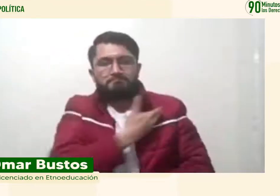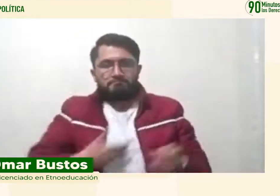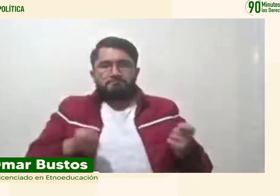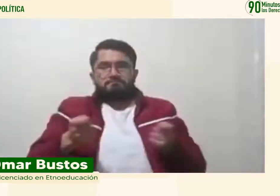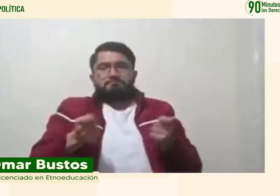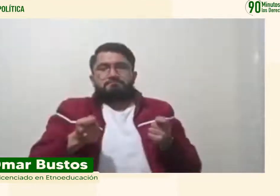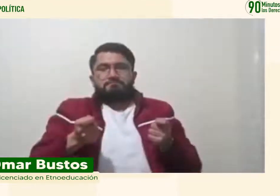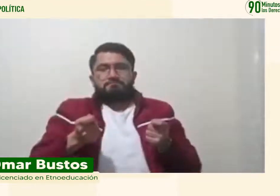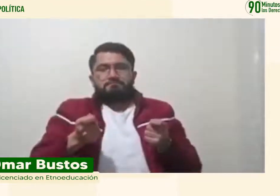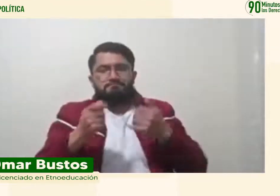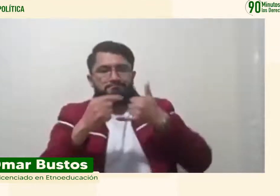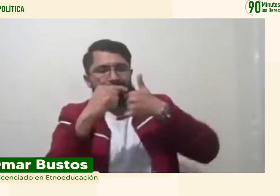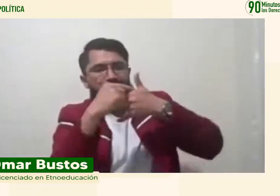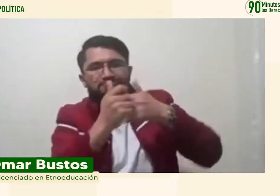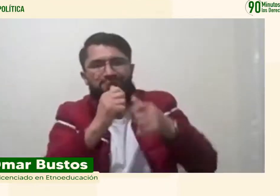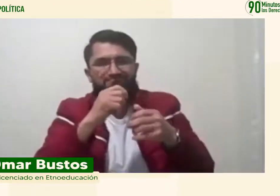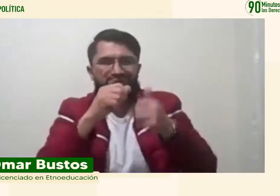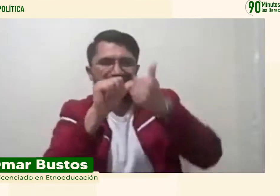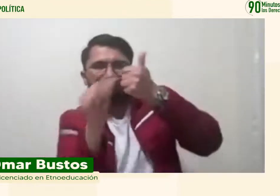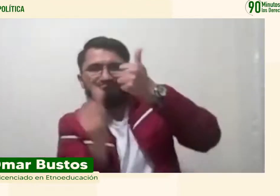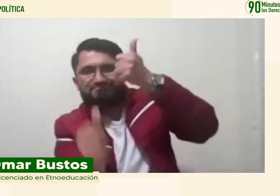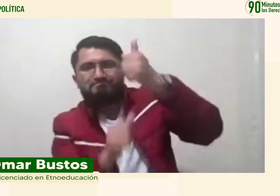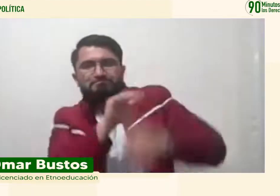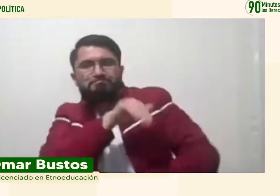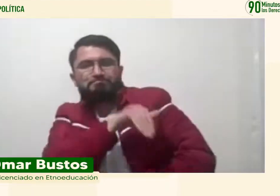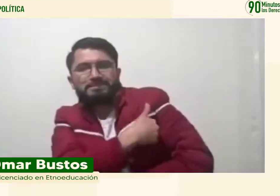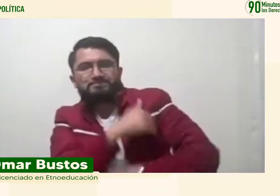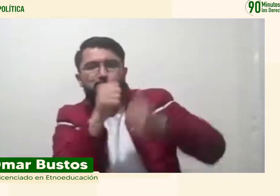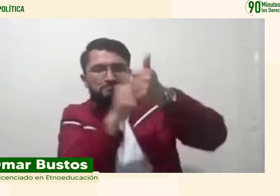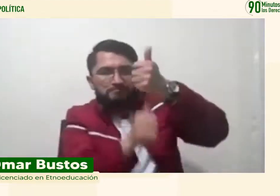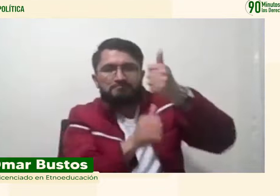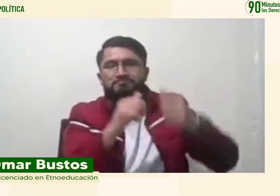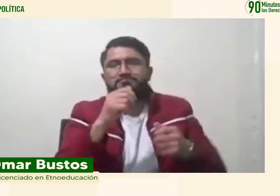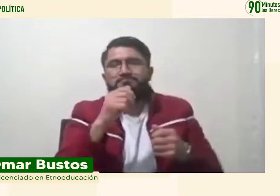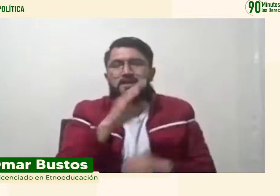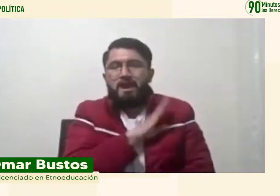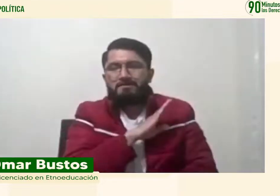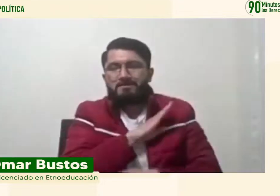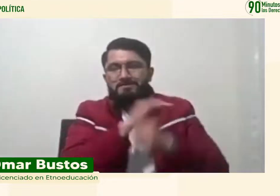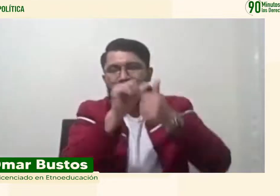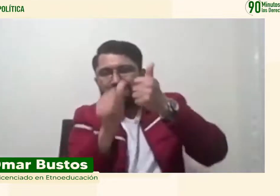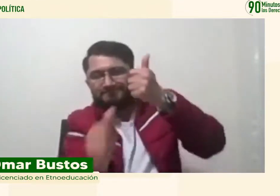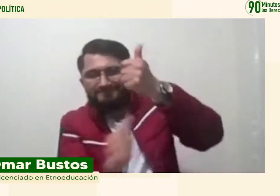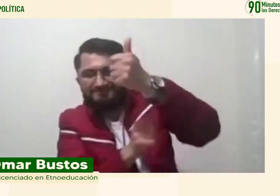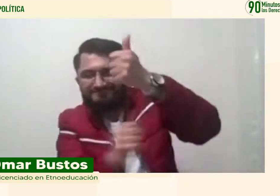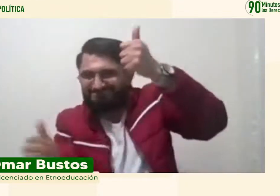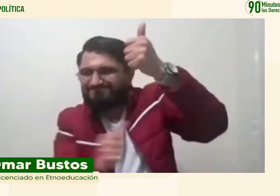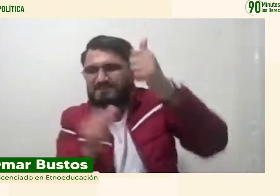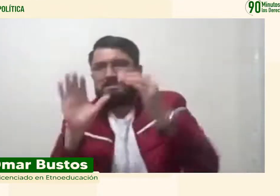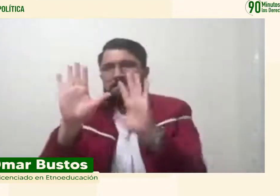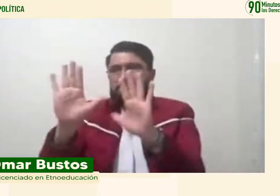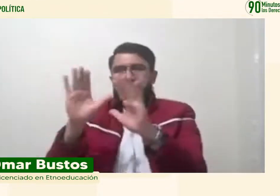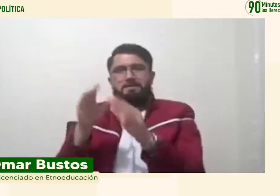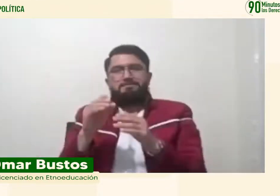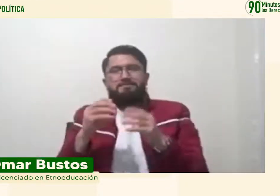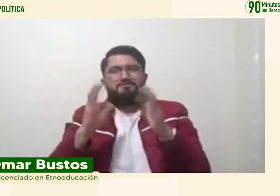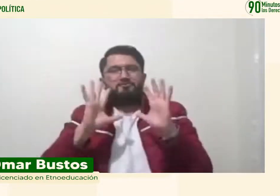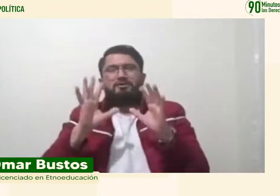responsable el presidente coordinar de manejar con todos los ministros con todos los alcaldes con todos los cargos